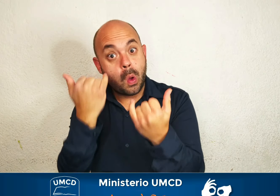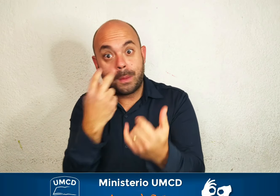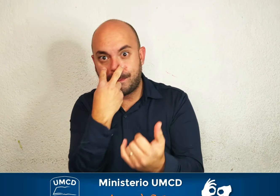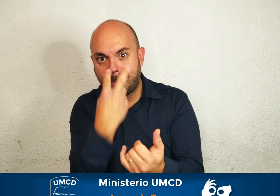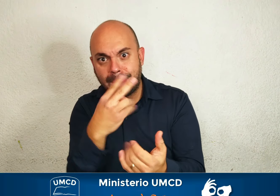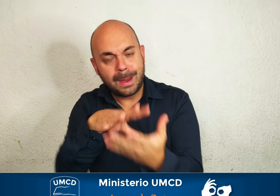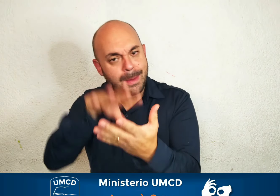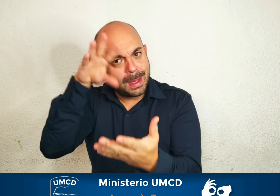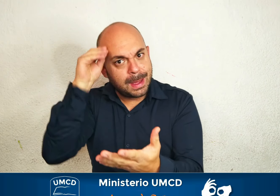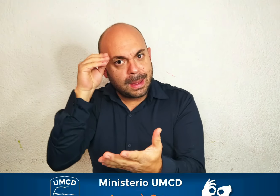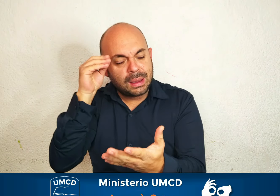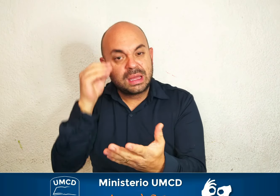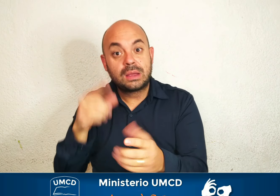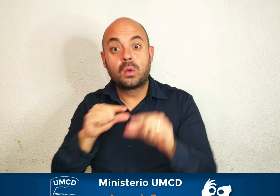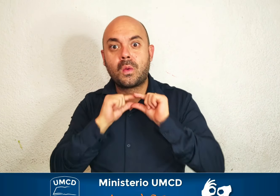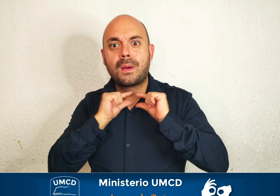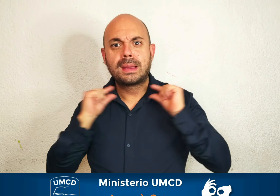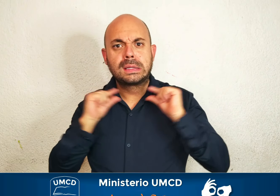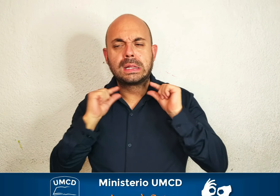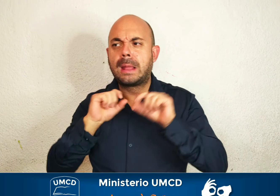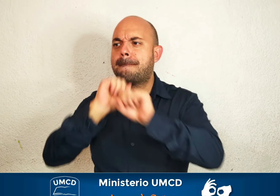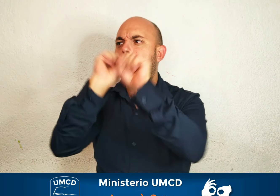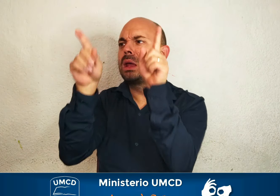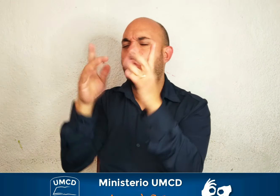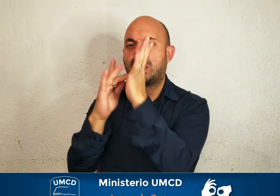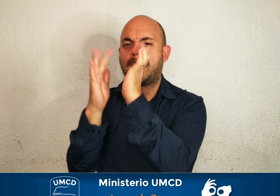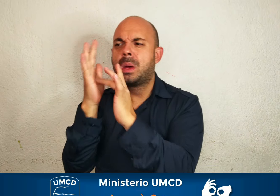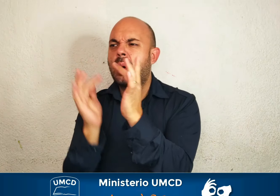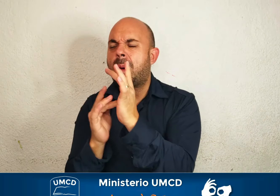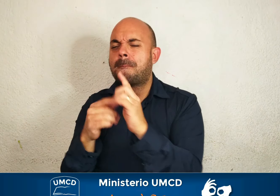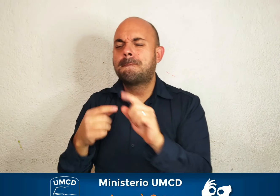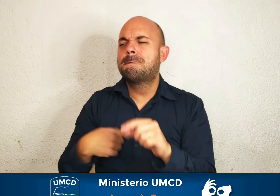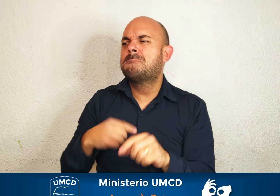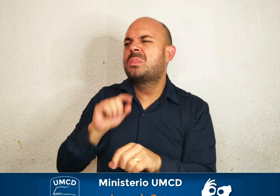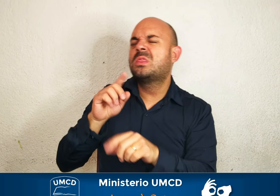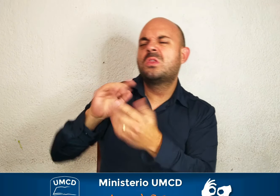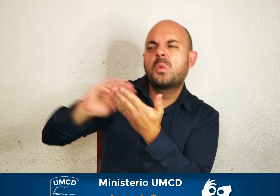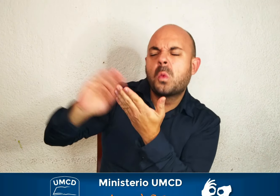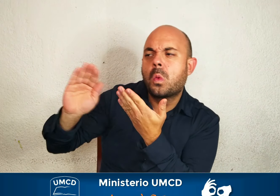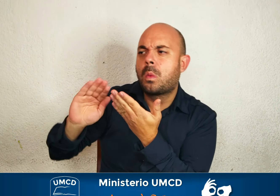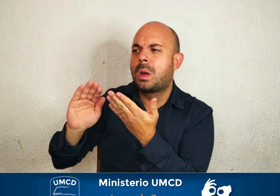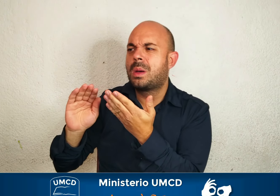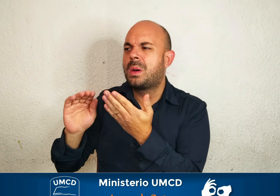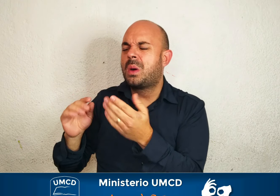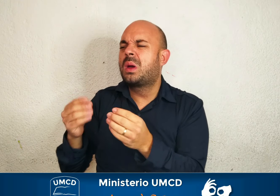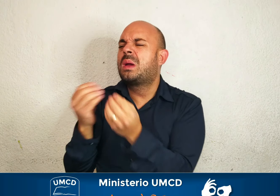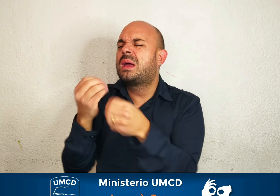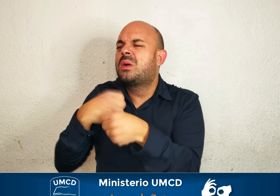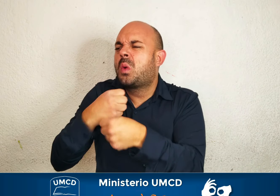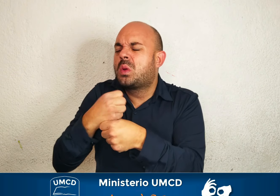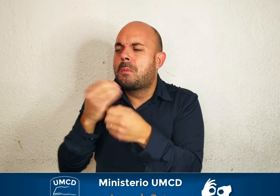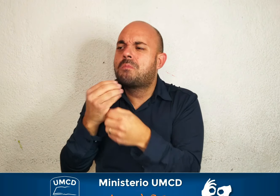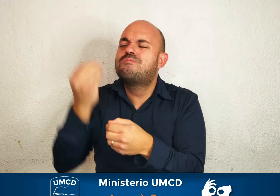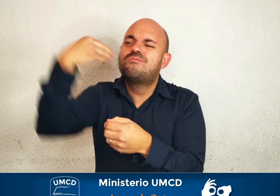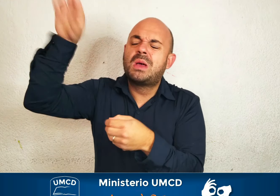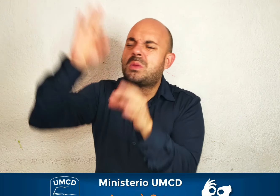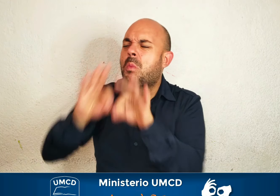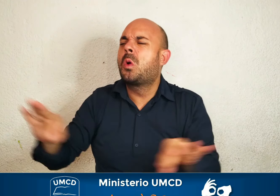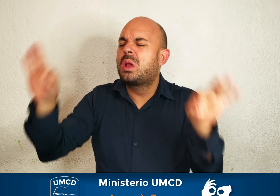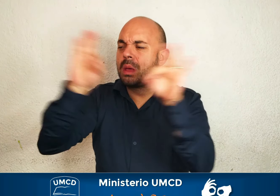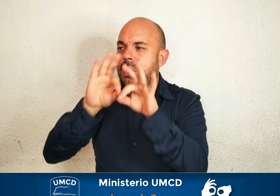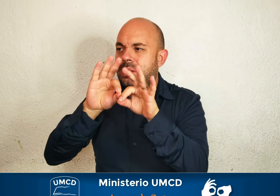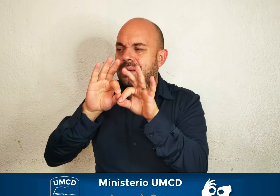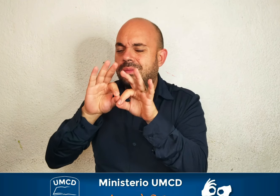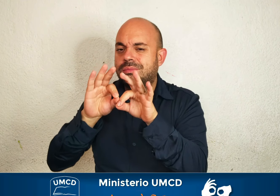de que hay un escriba que se acerca y le pregunta, Señor, ¿cuál es el primer mandamiento de todos? ¿Cuál sería su